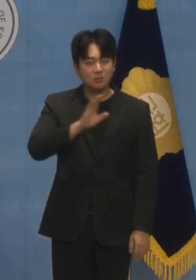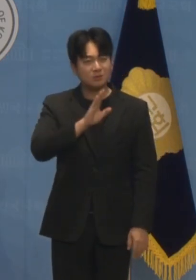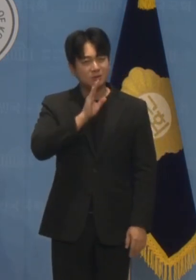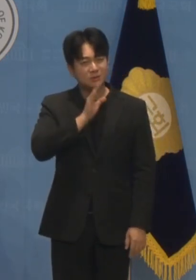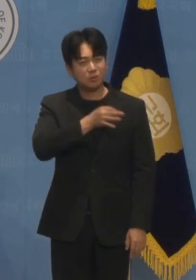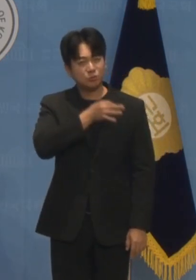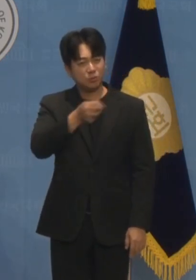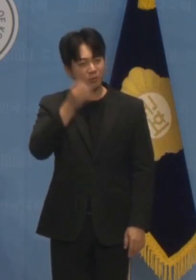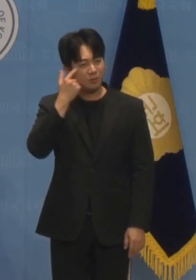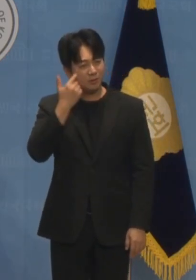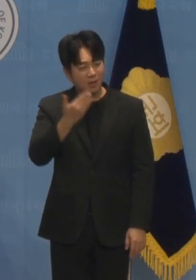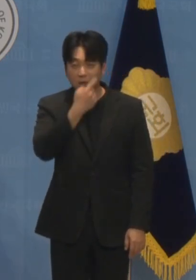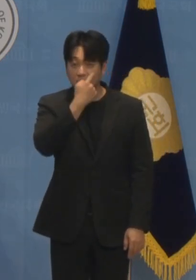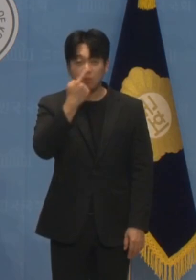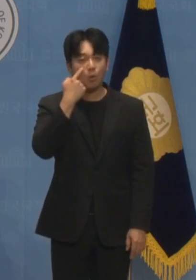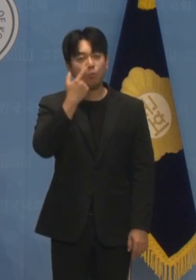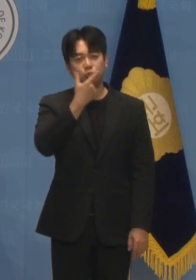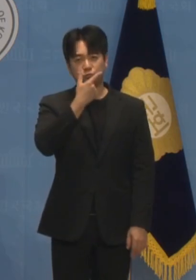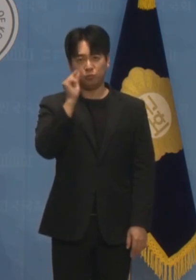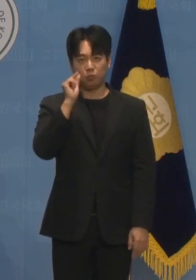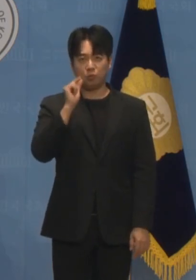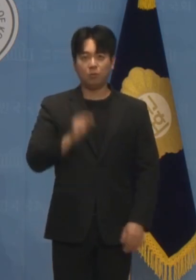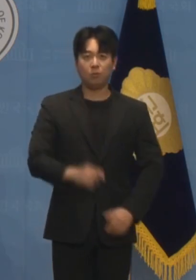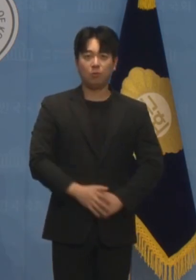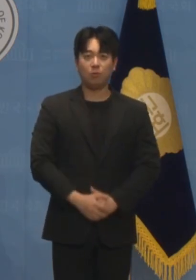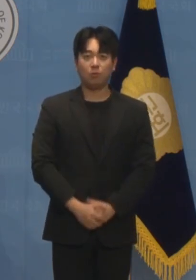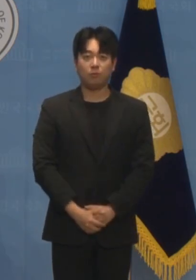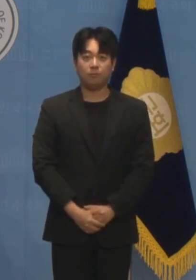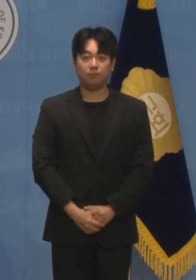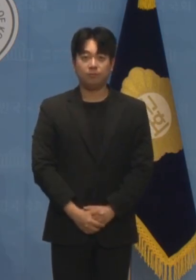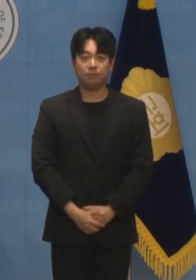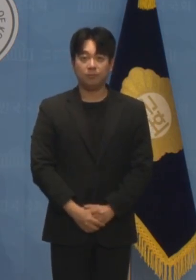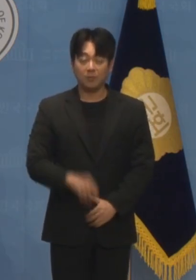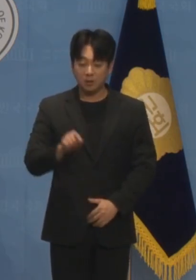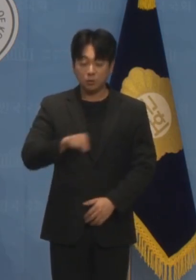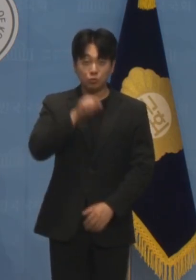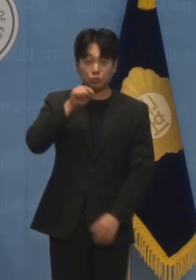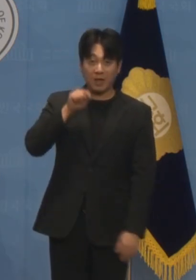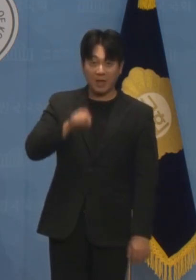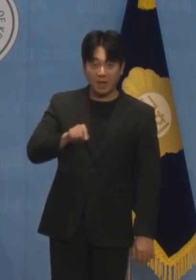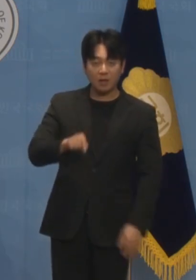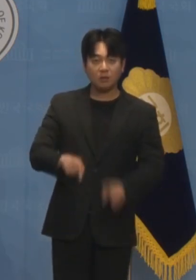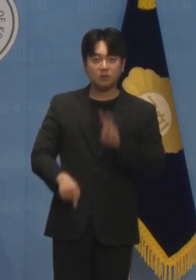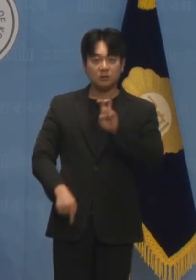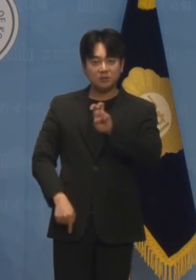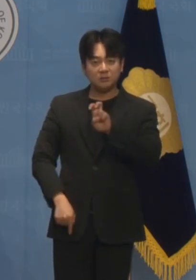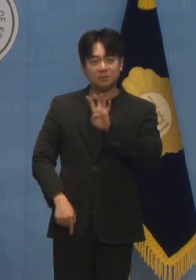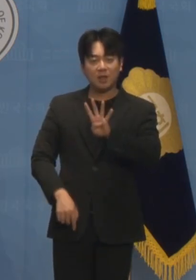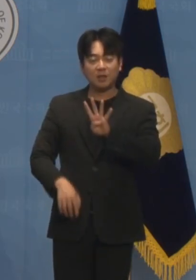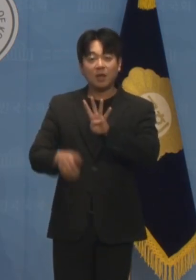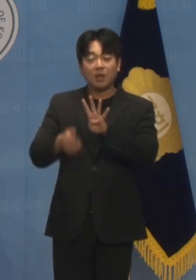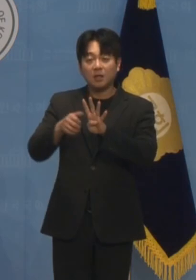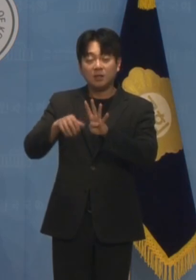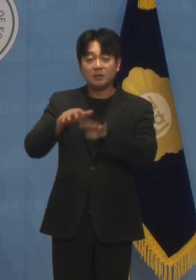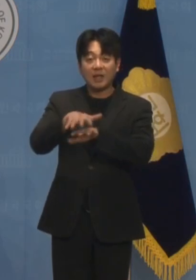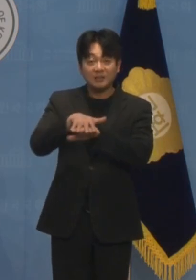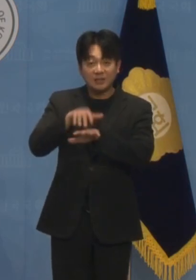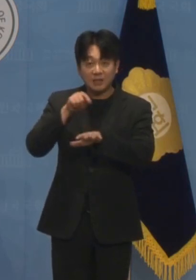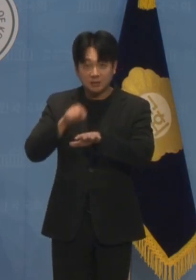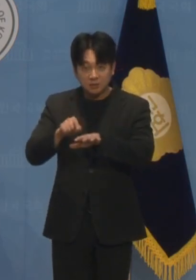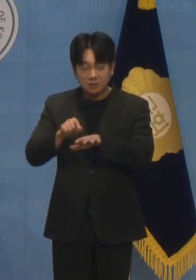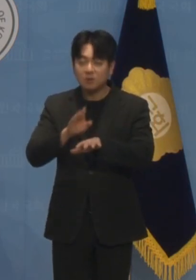이들 51개 단체 중 24개 종목단체가 경기력 지원비 금액이 확인 불가이고